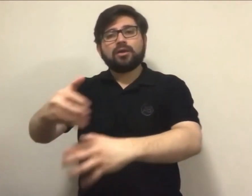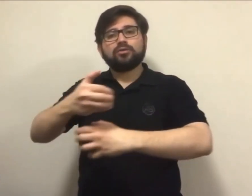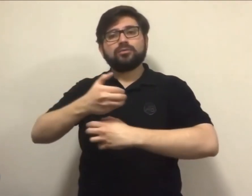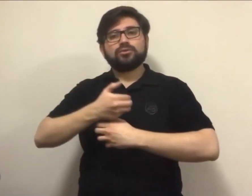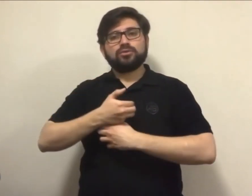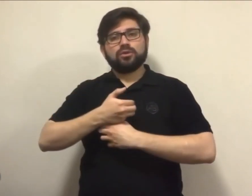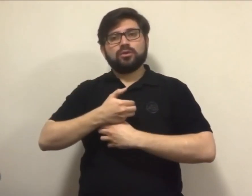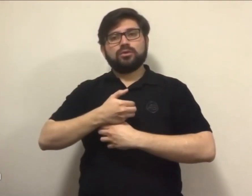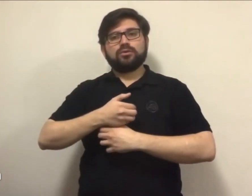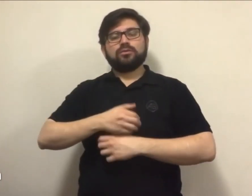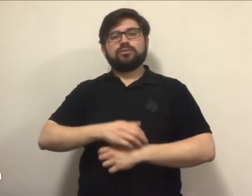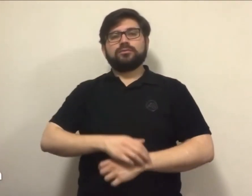Adopción.